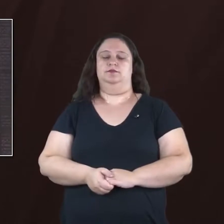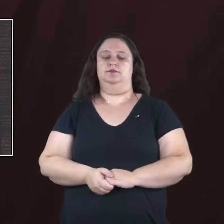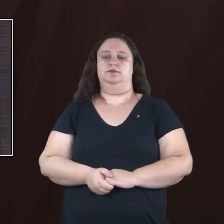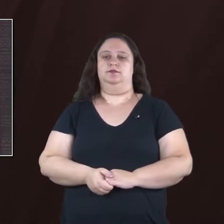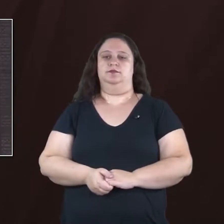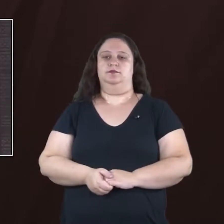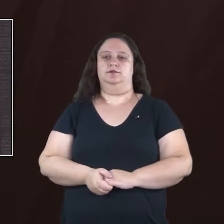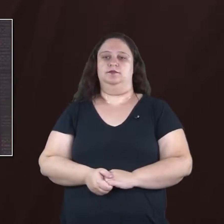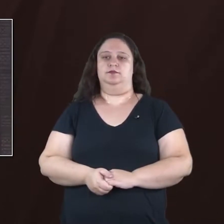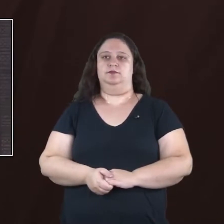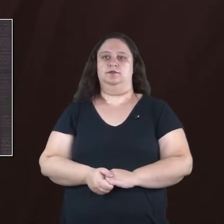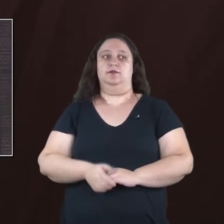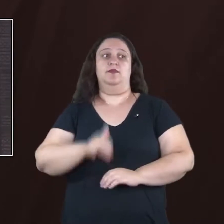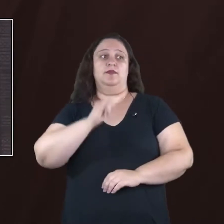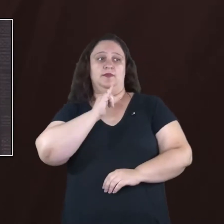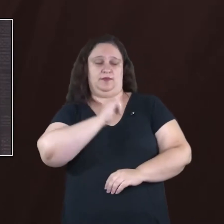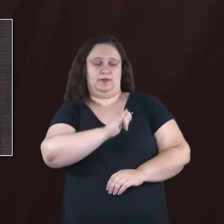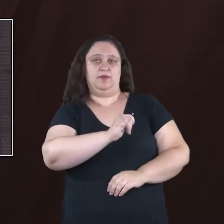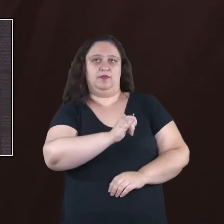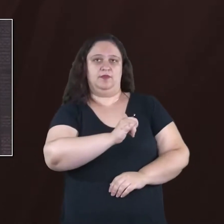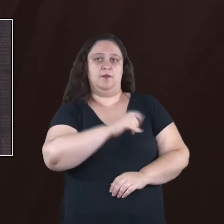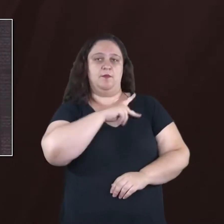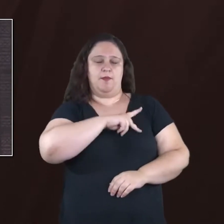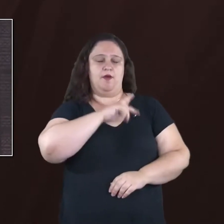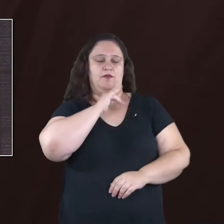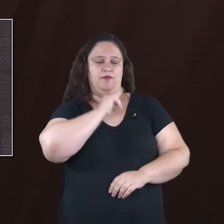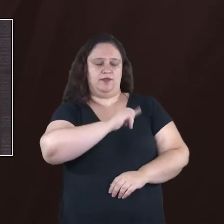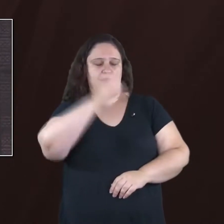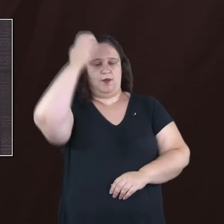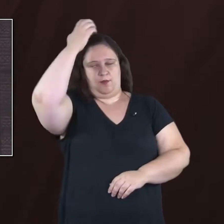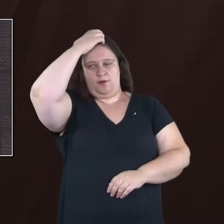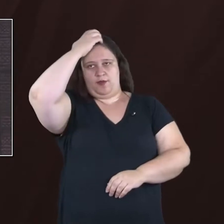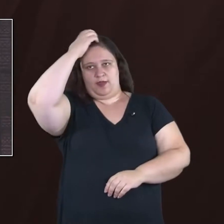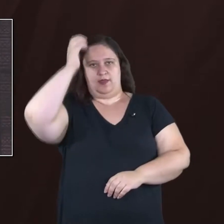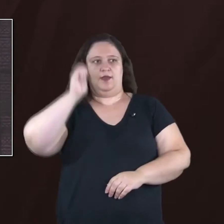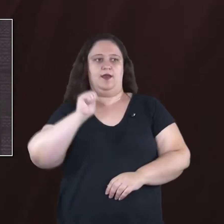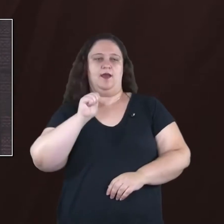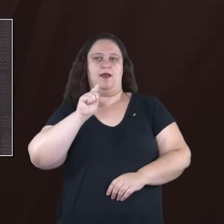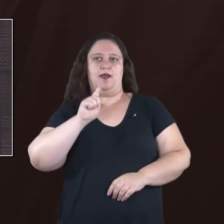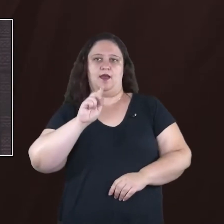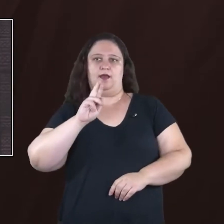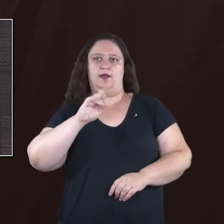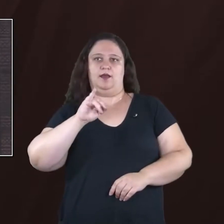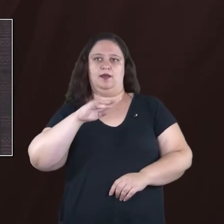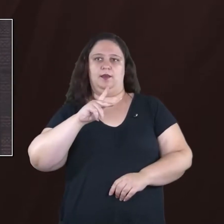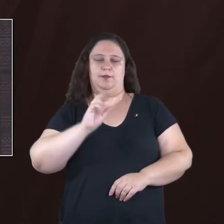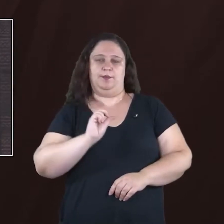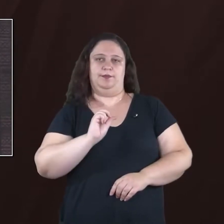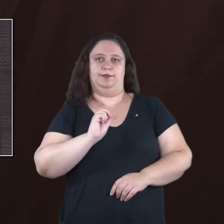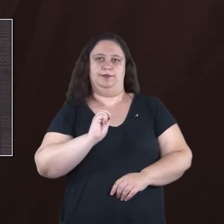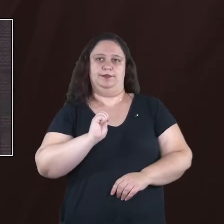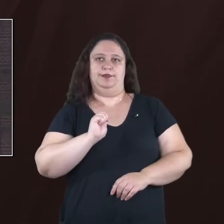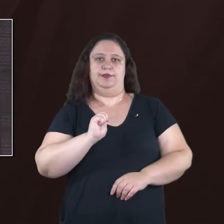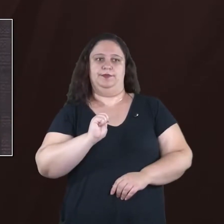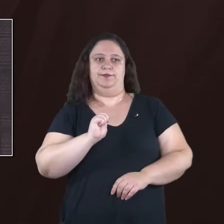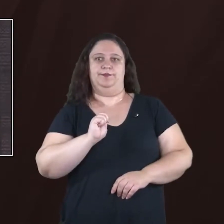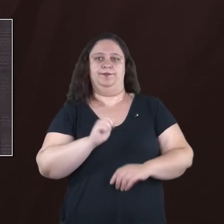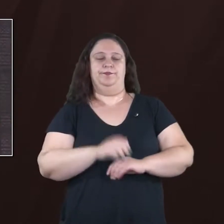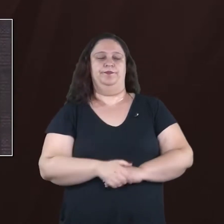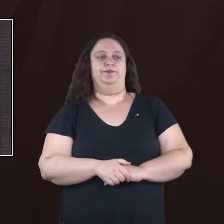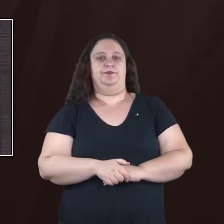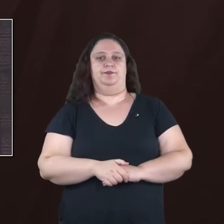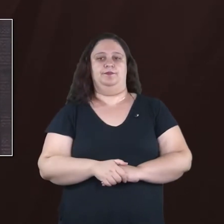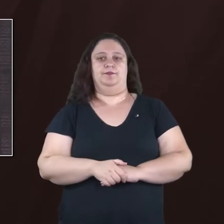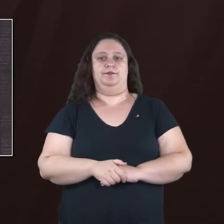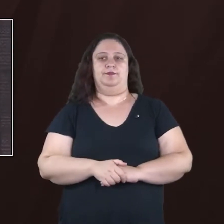Ele dizia para o rei Agripa, que foi convidado pelo rei Festo, foi